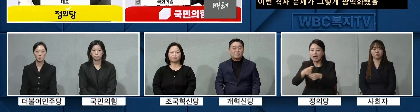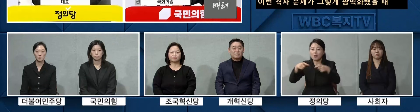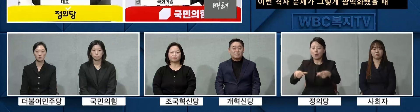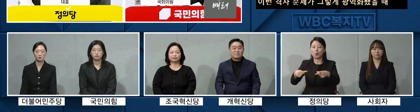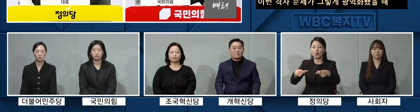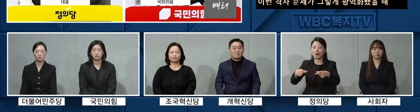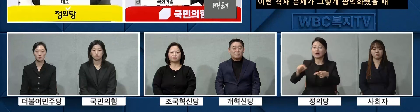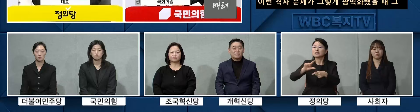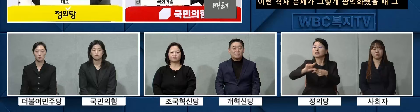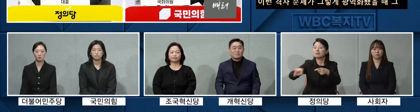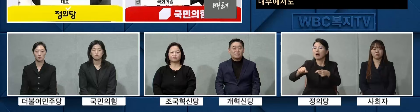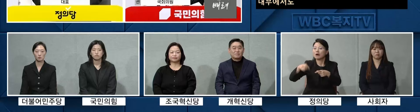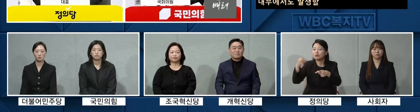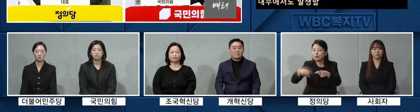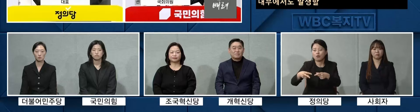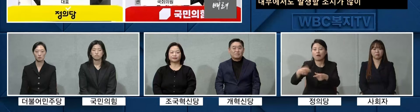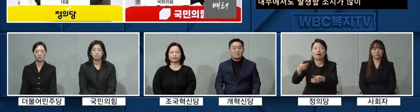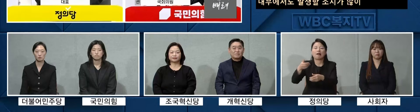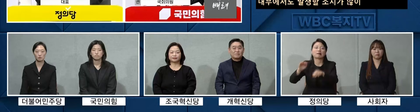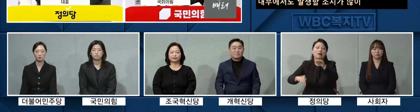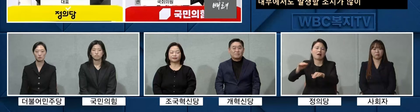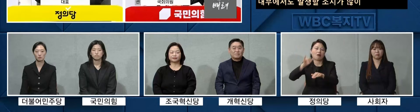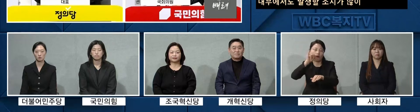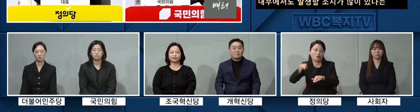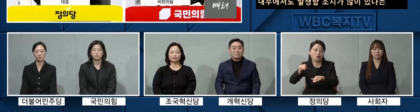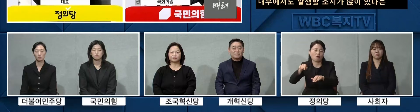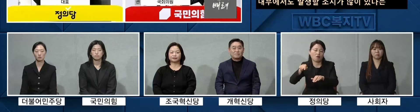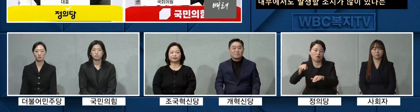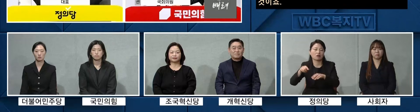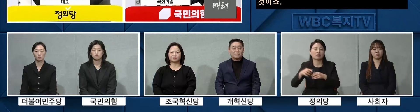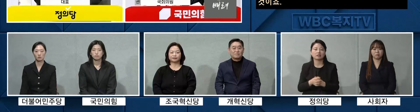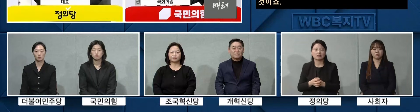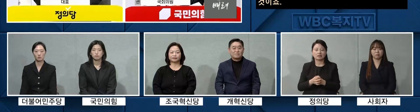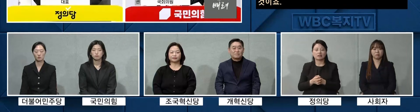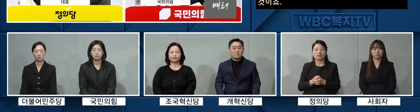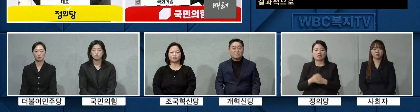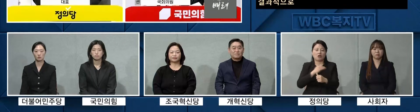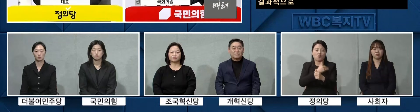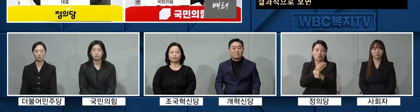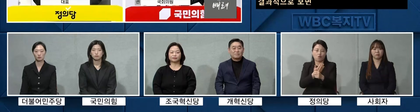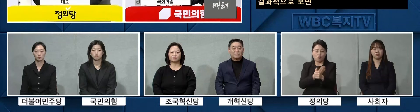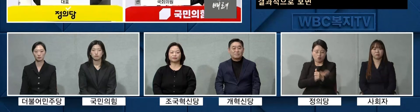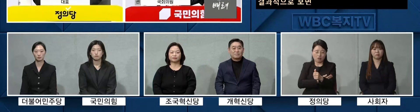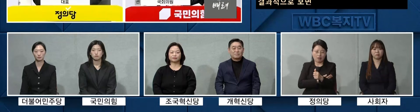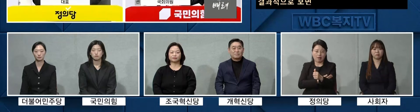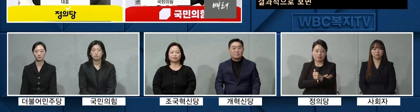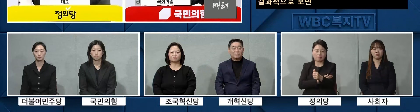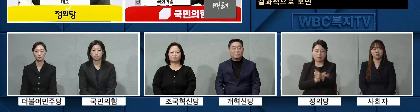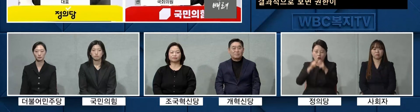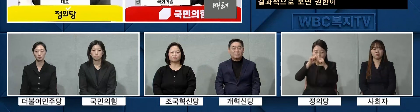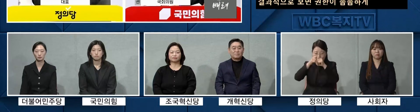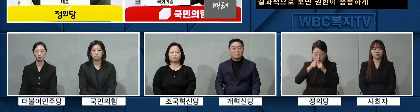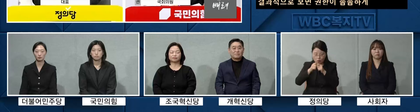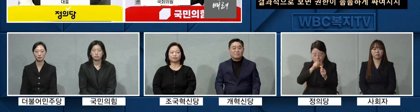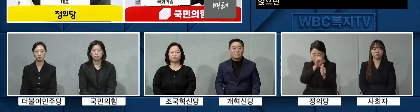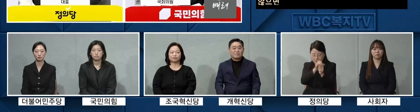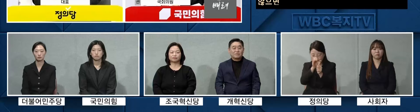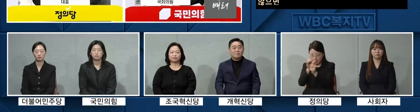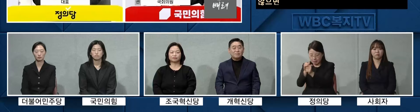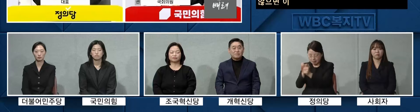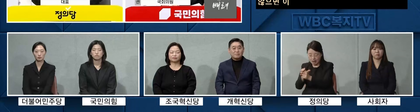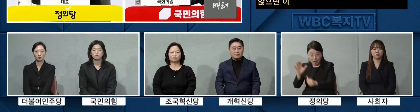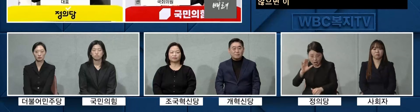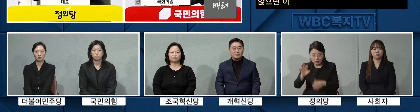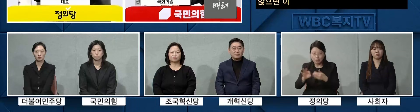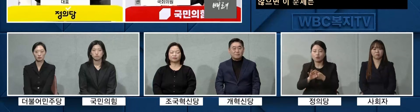많이 있다는 것이죠. 결과적으로 보면 권한이 촘촘하게 짜여지지 않으면 이 문제는 해결하기가 매우 어렵다.